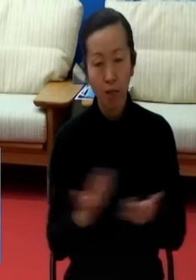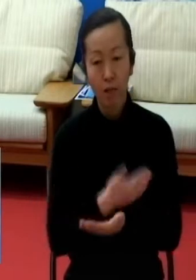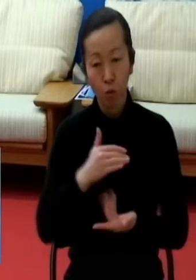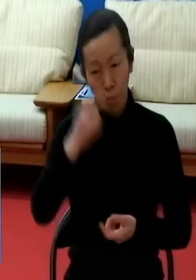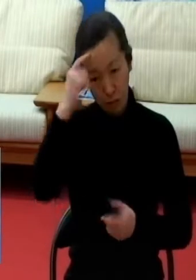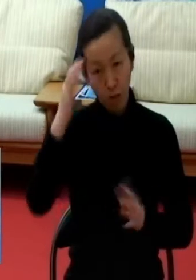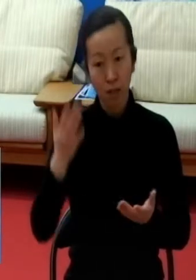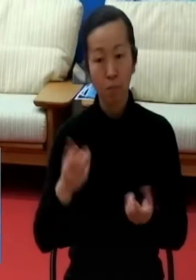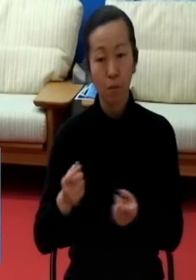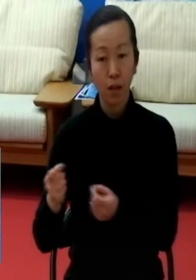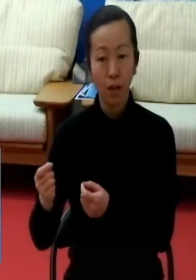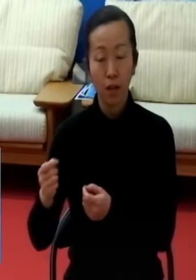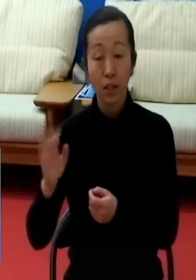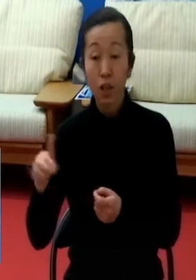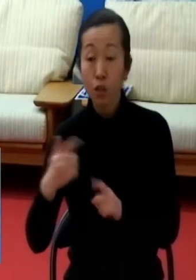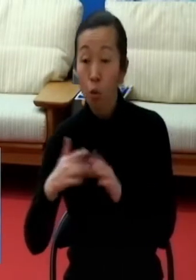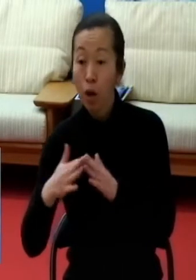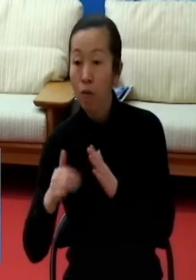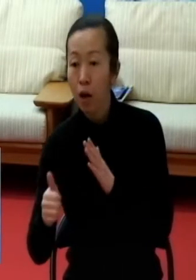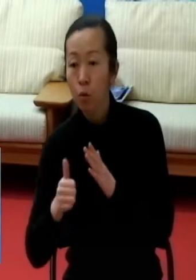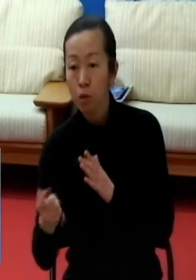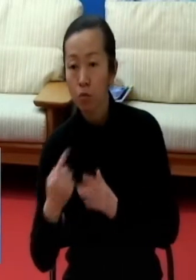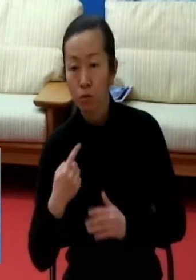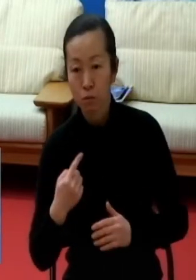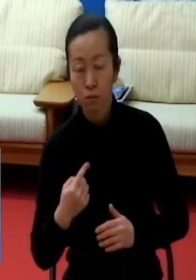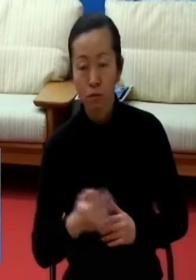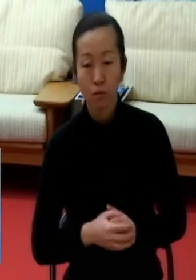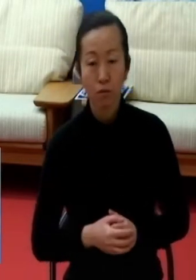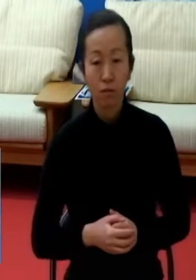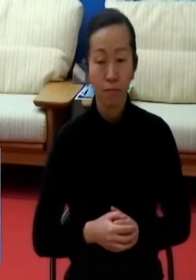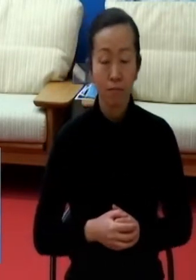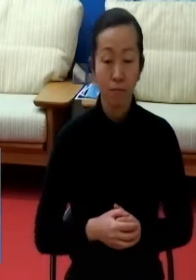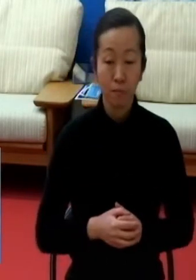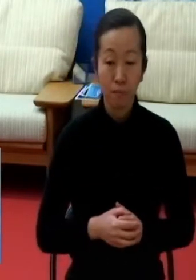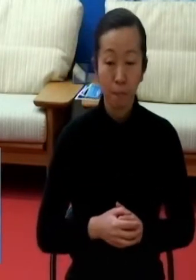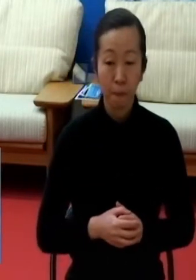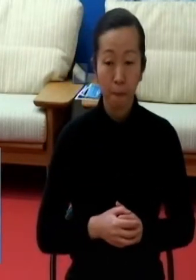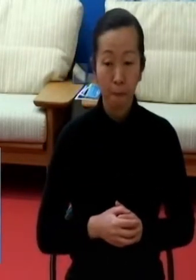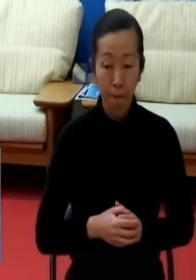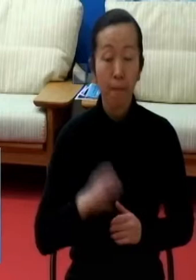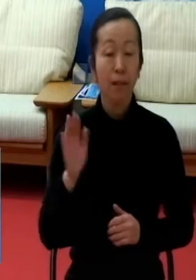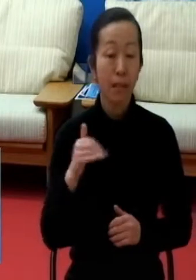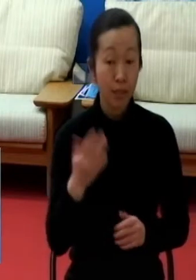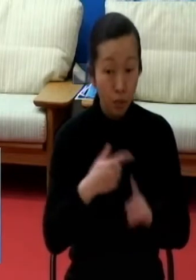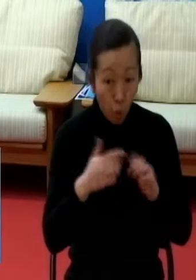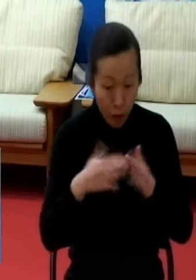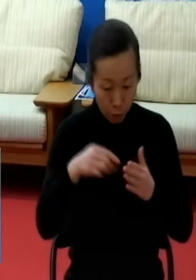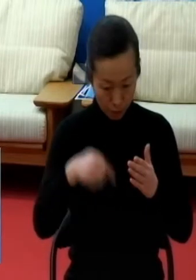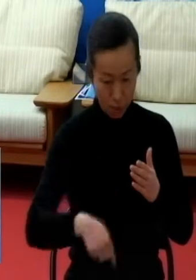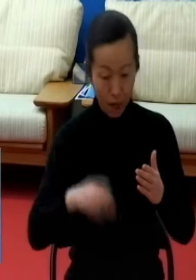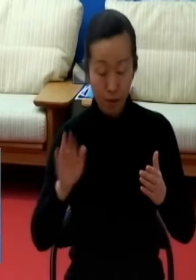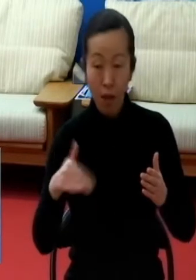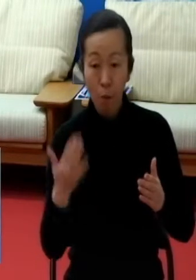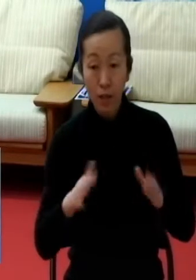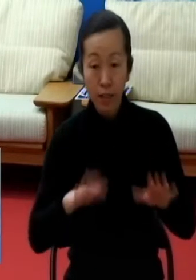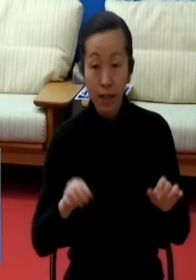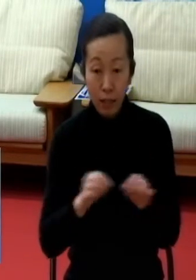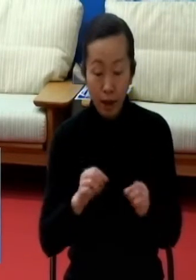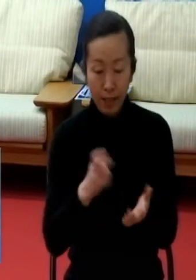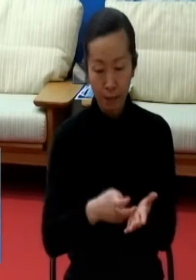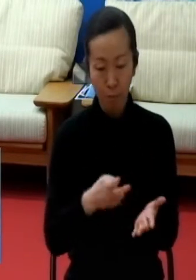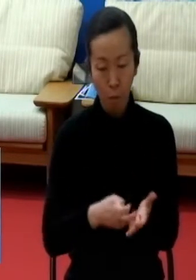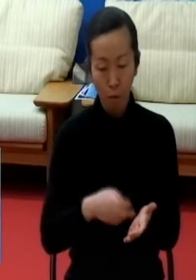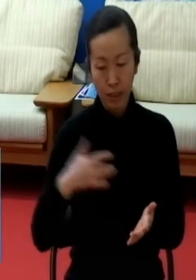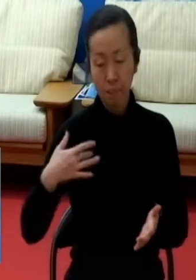근데 교회에서도 지금 율법과 신비와 종교 생활에 빠지게 합니다. しかし教会の中でも最近は立法